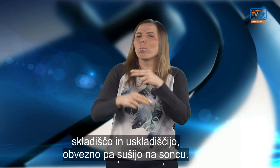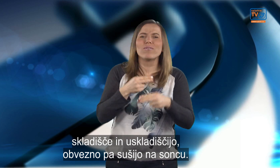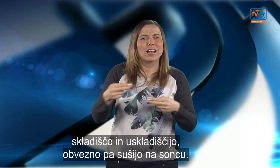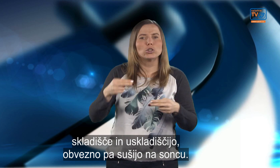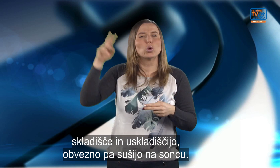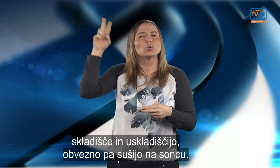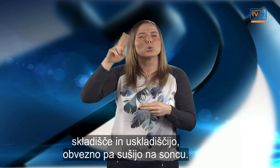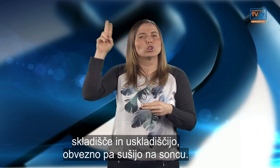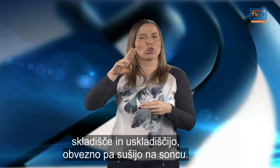soncu.